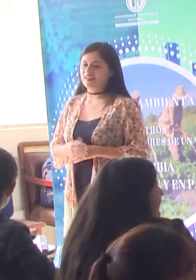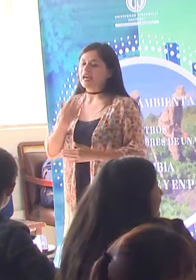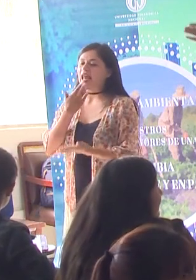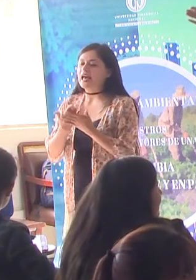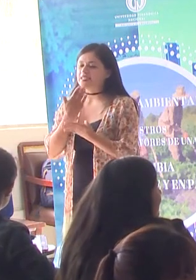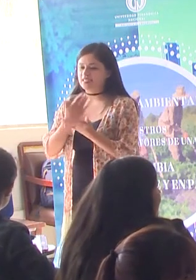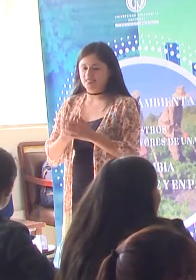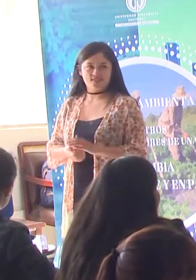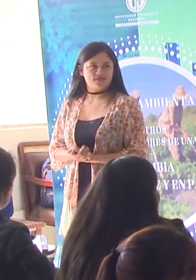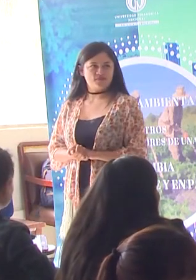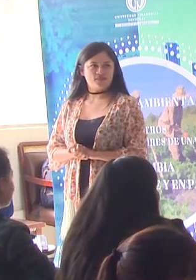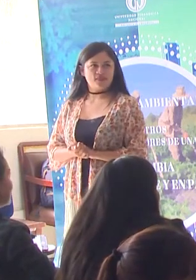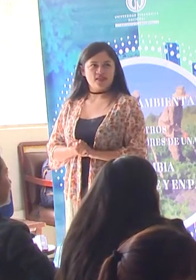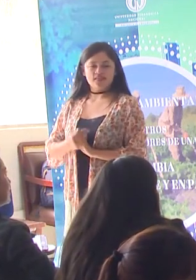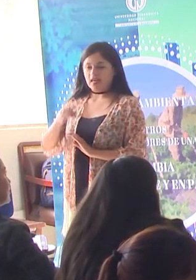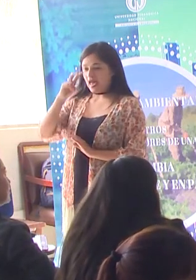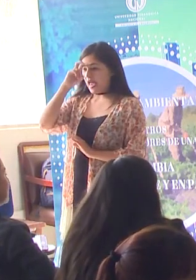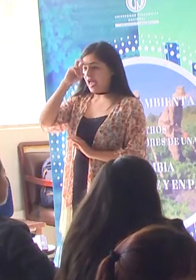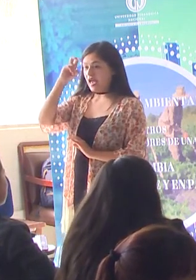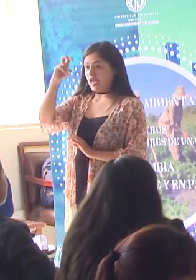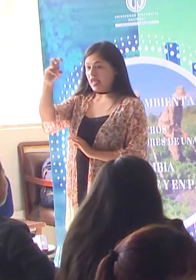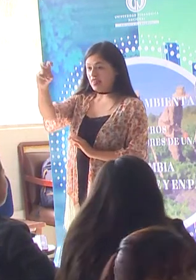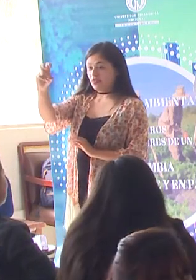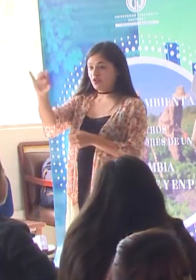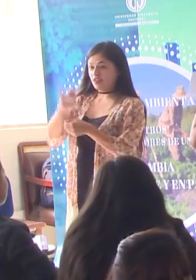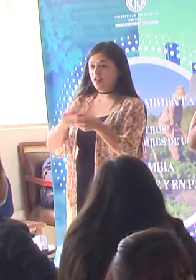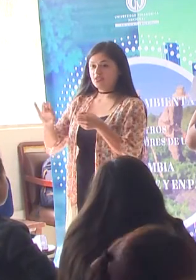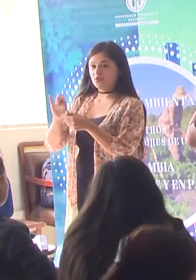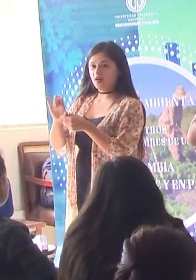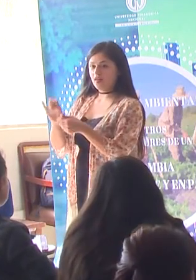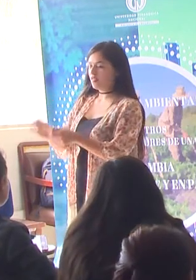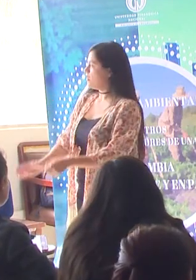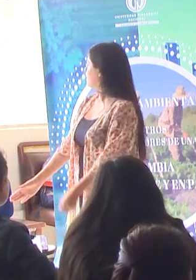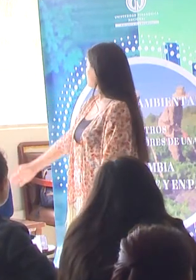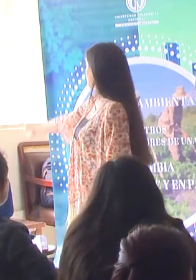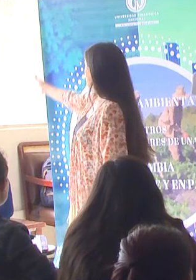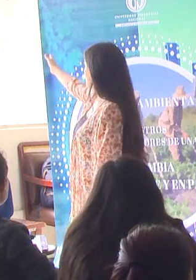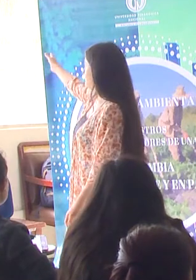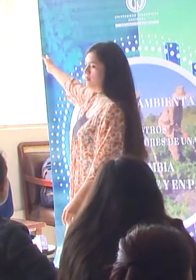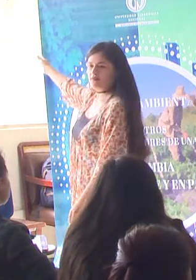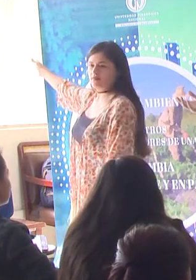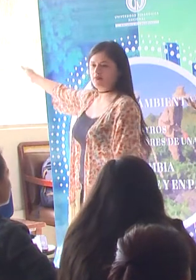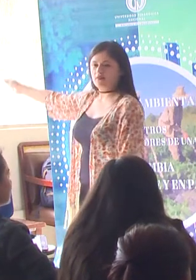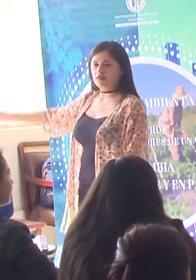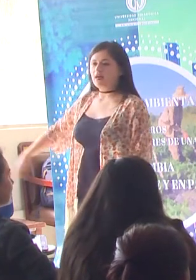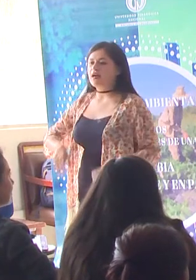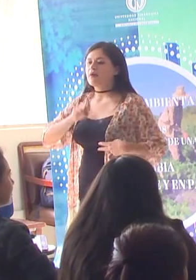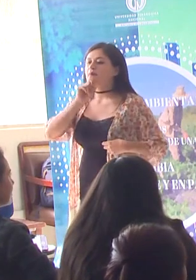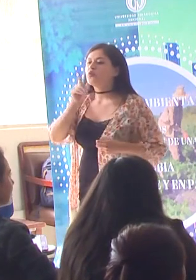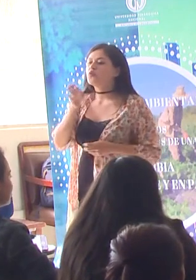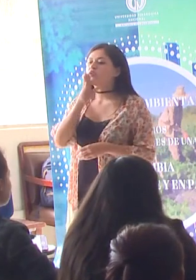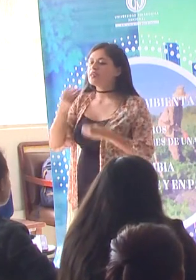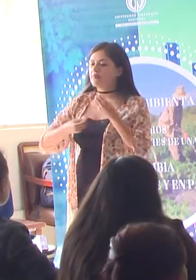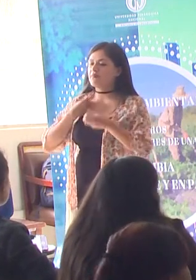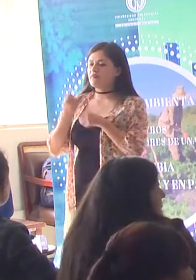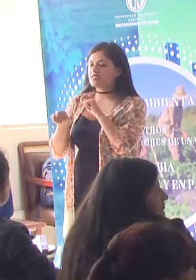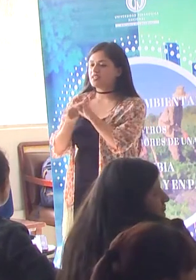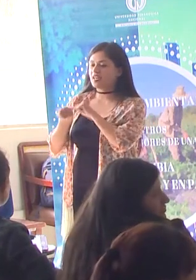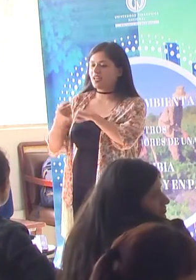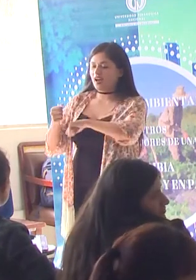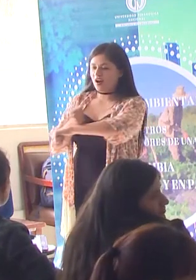el norte de la ciudad el norte de la ciudad que vive cerca a la conejera